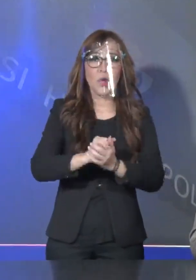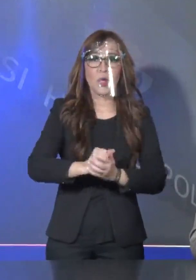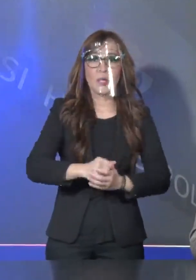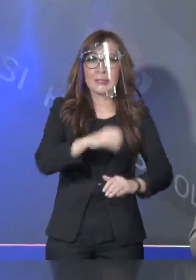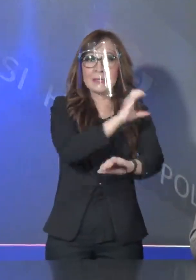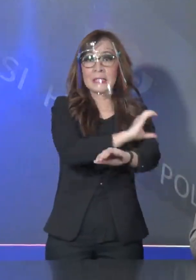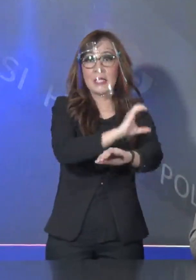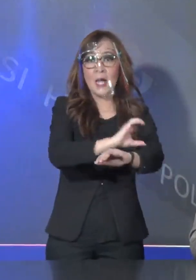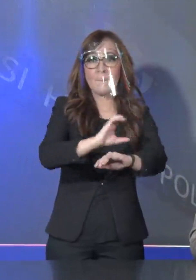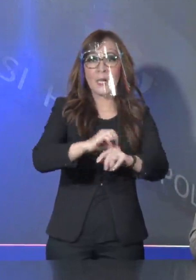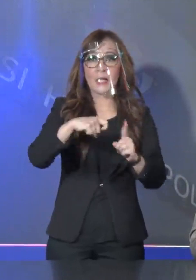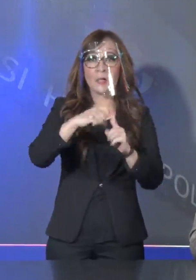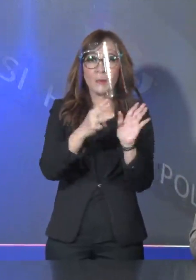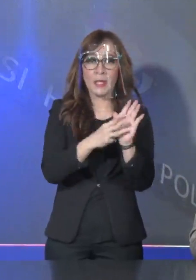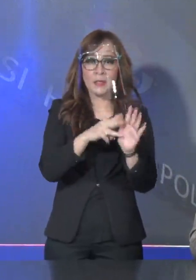kilometer